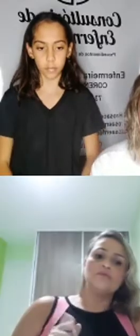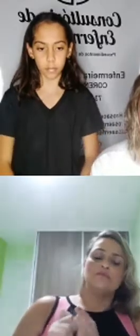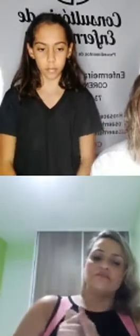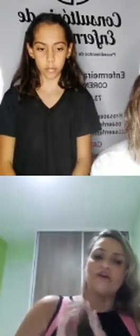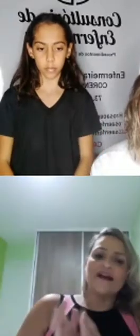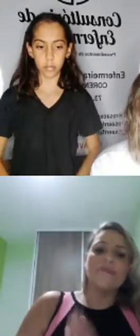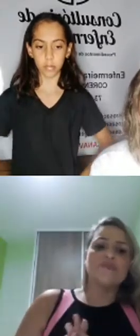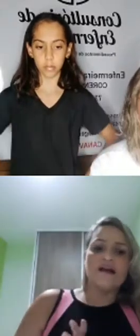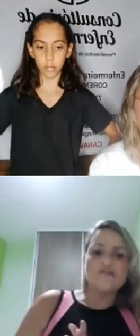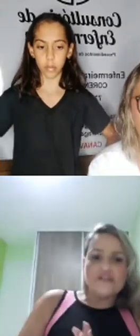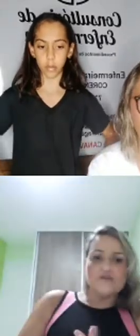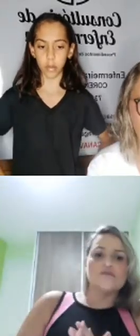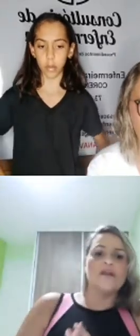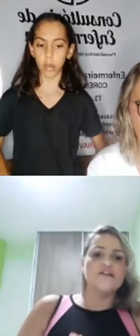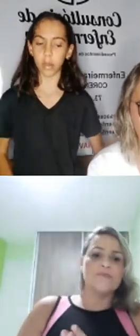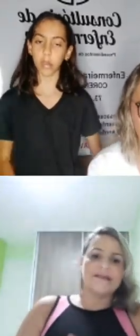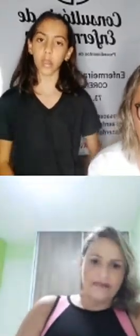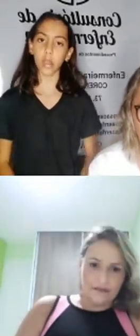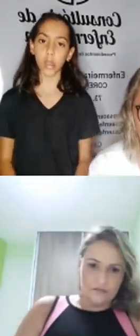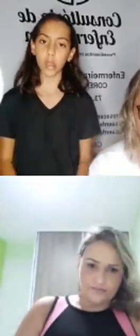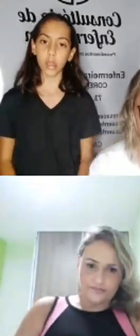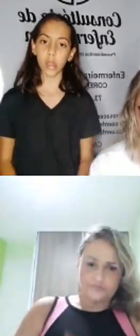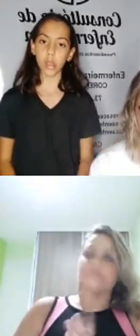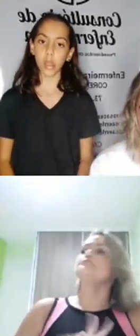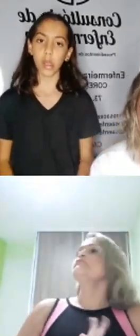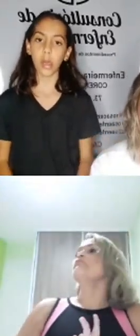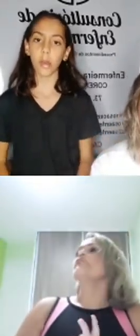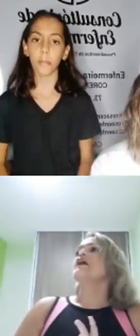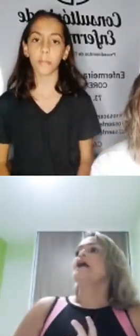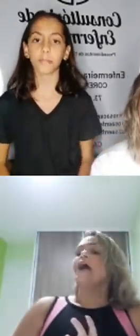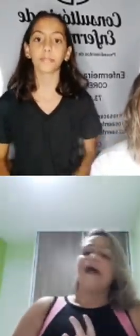estudo, foi capturado vírus no leite materno.